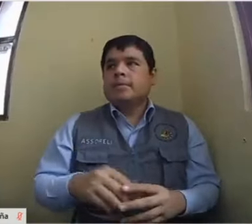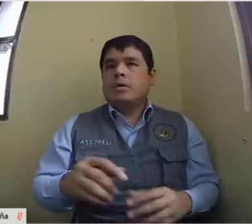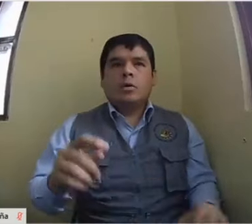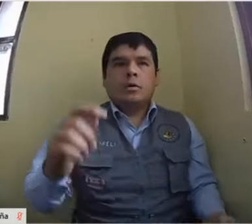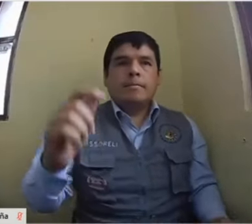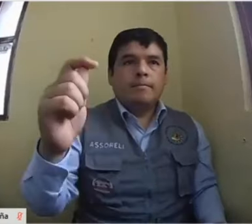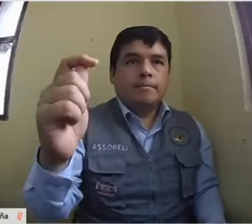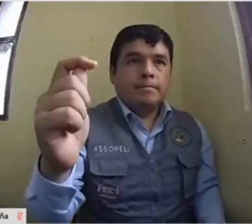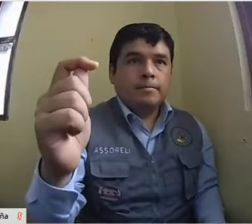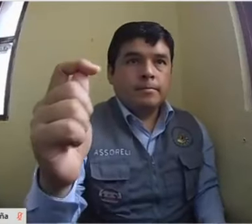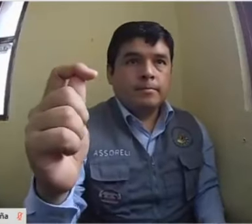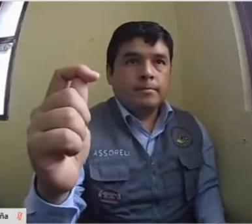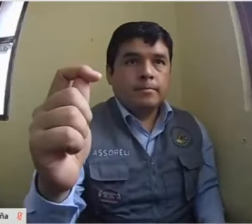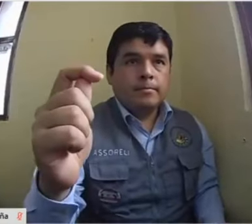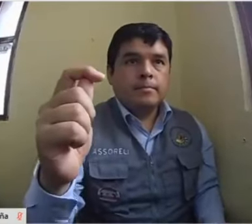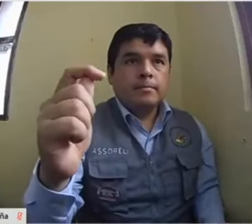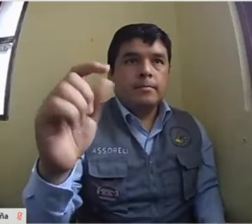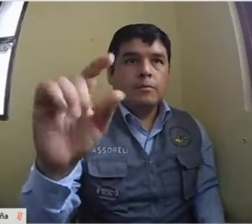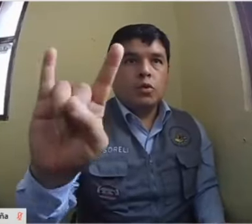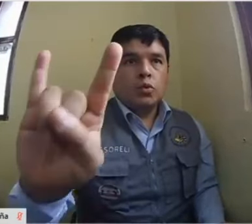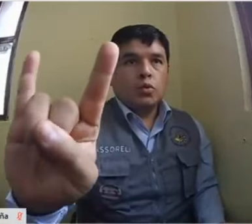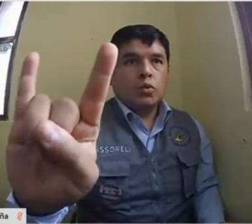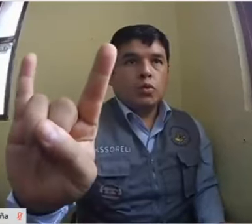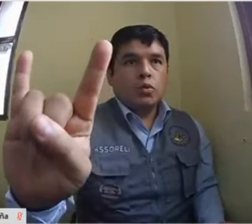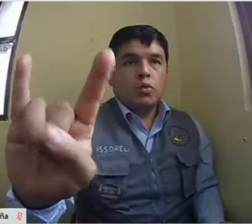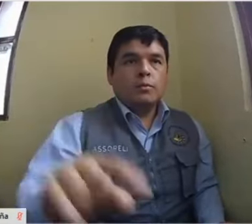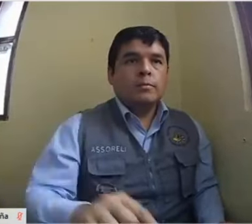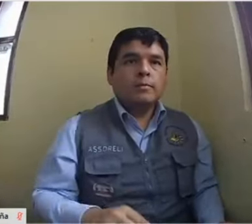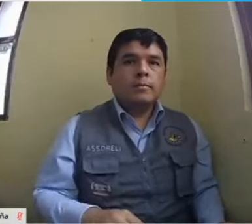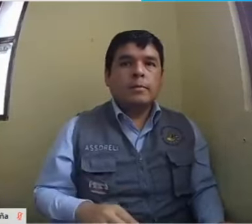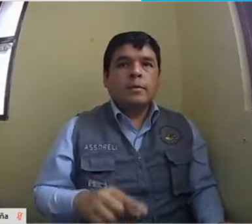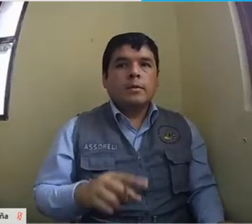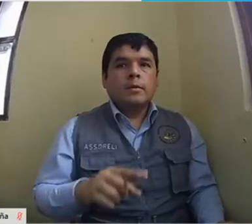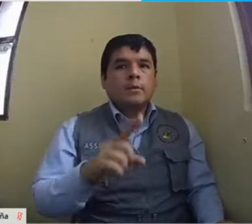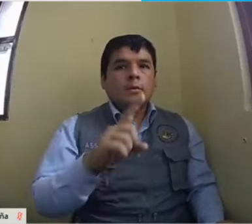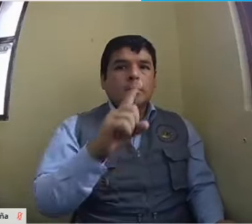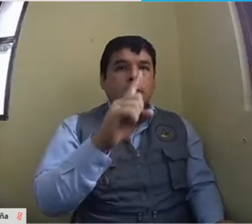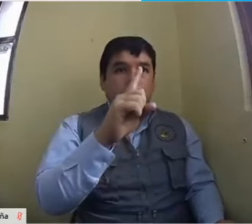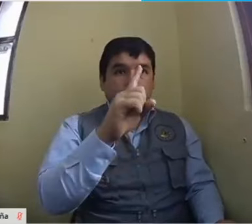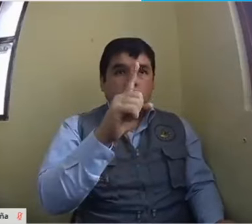Esas son dos formas de decir yo. El índice o la Y con el pulgar en el pecho. Tú